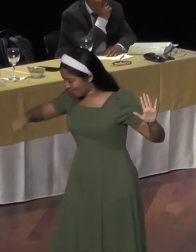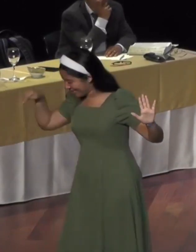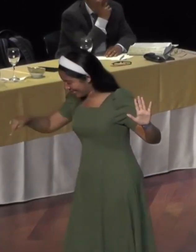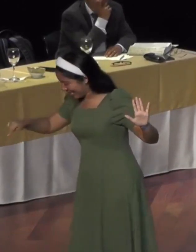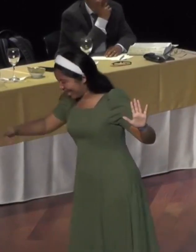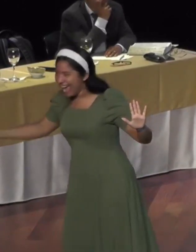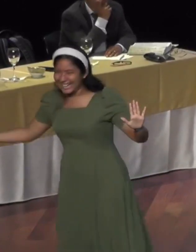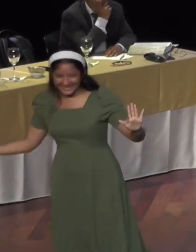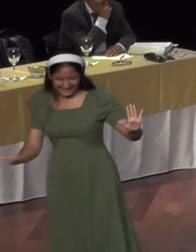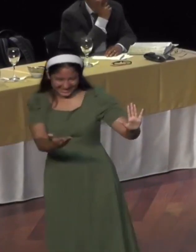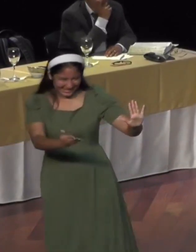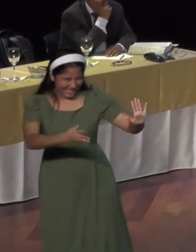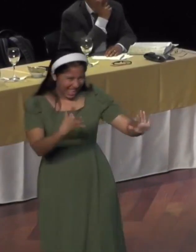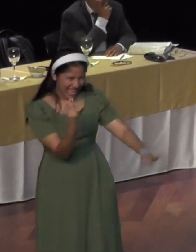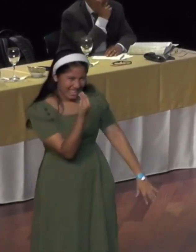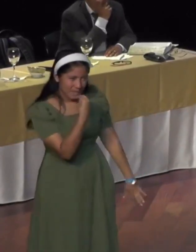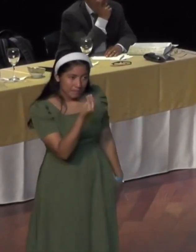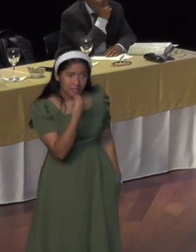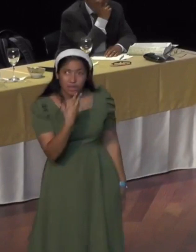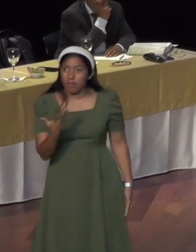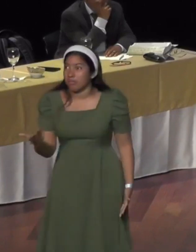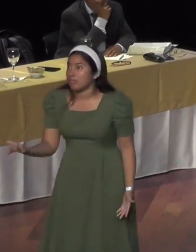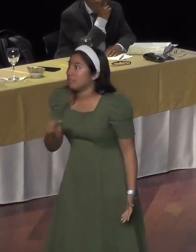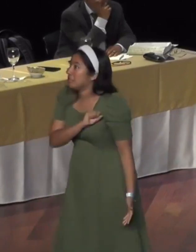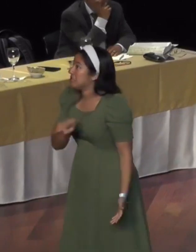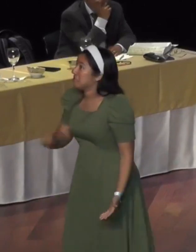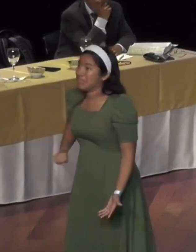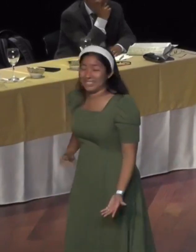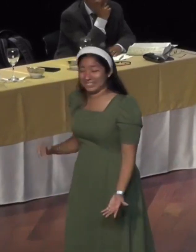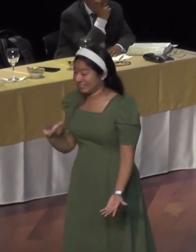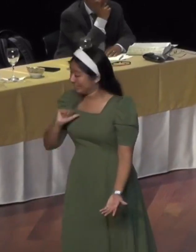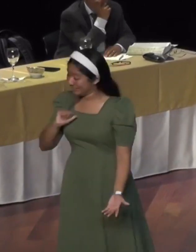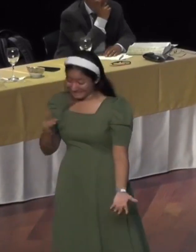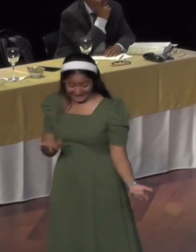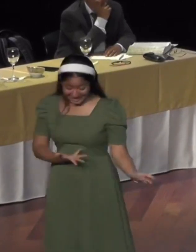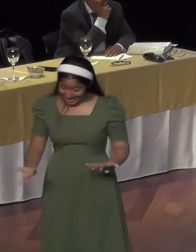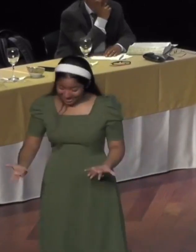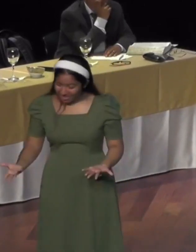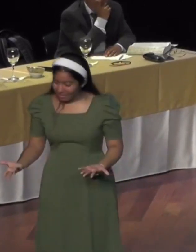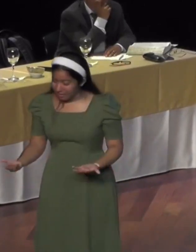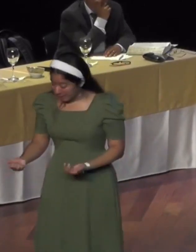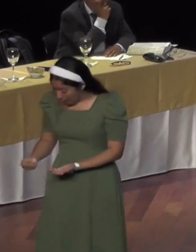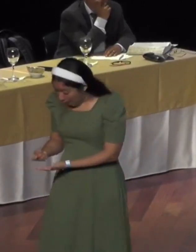gente tan lógica, tan matemática, que dice: yo no tengo nada. No tengo, no me alcanza.